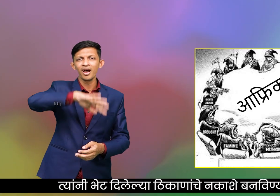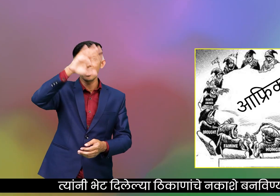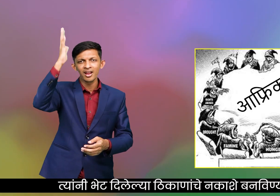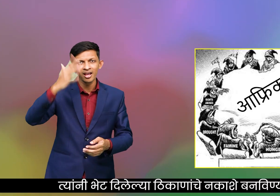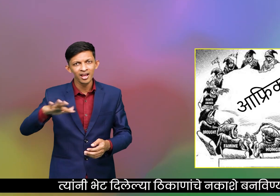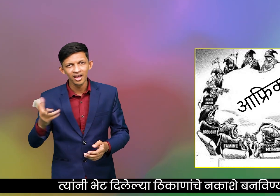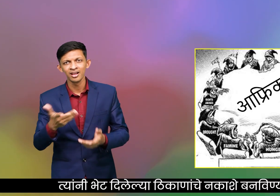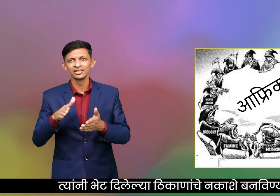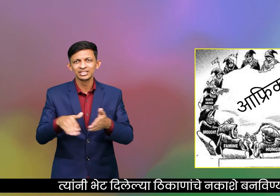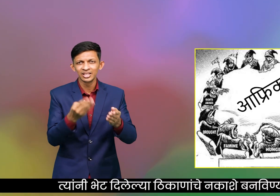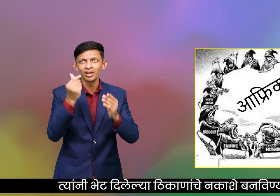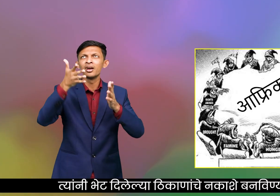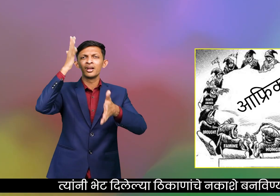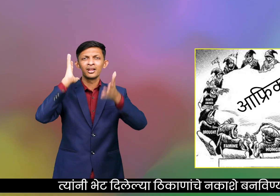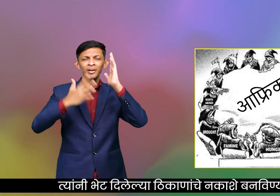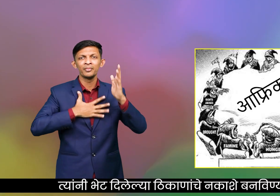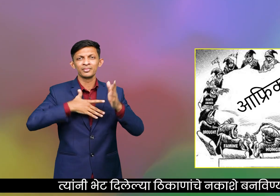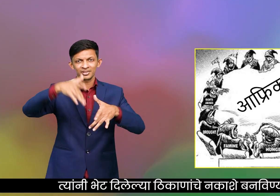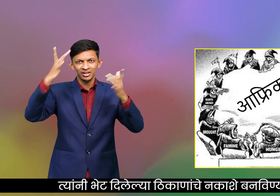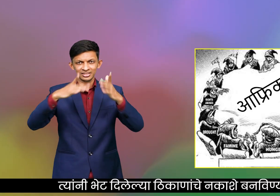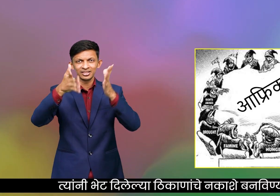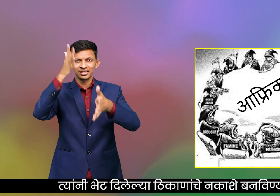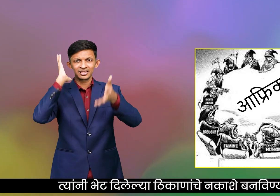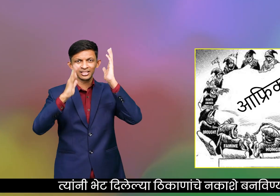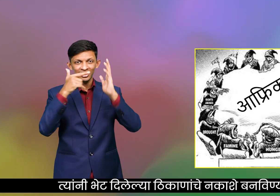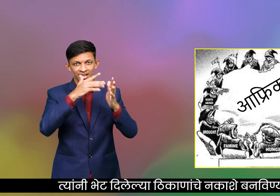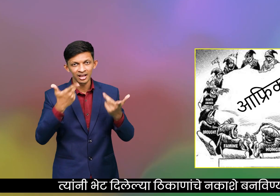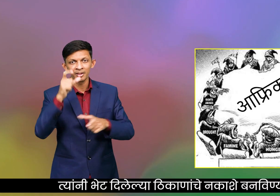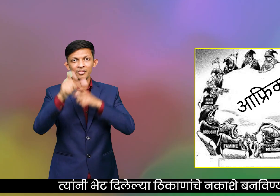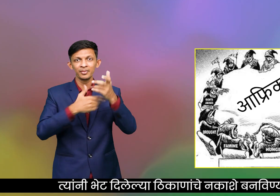त्यांनी भेट दिलेल्या ठिकाणांचे नकाशे बनविण्यास सांगितले.